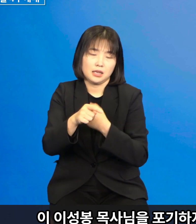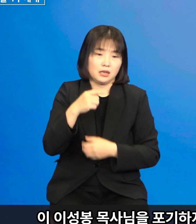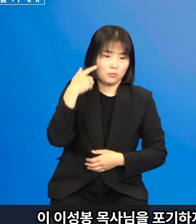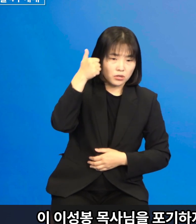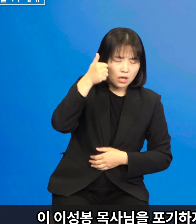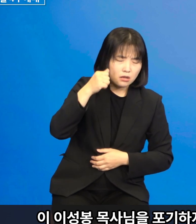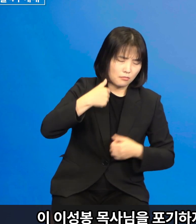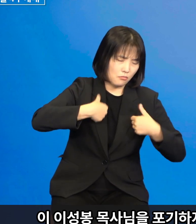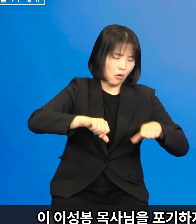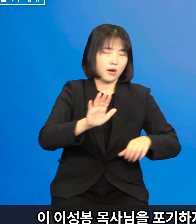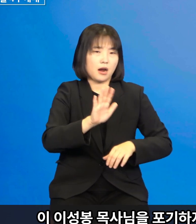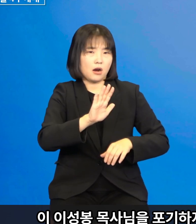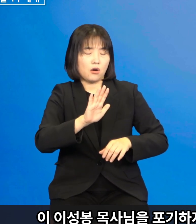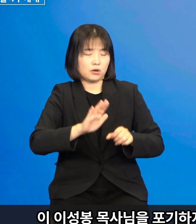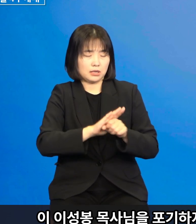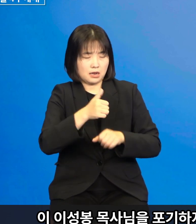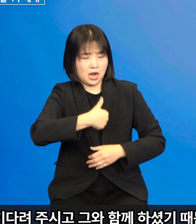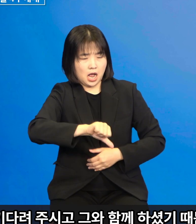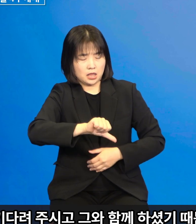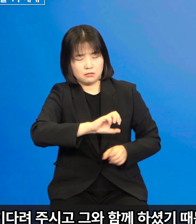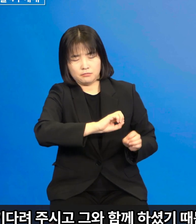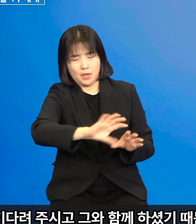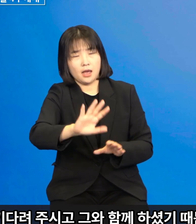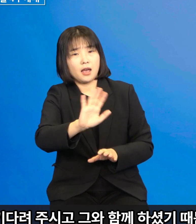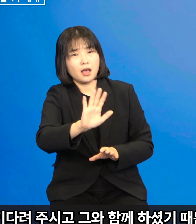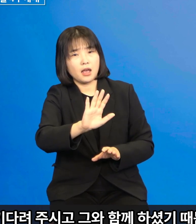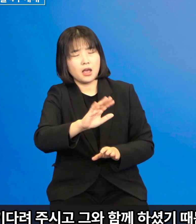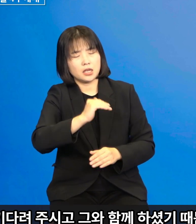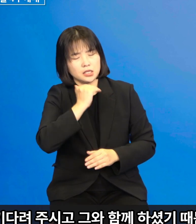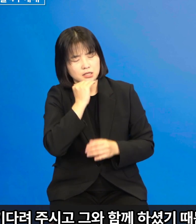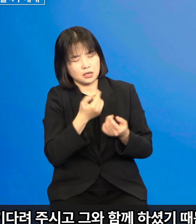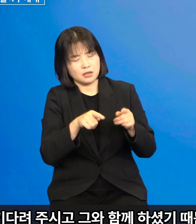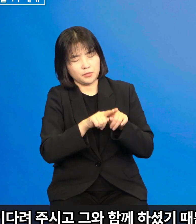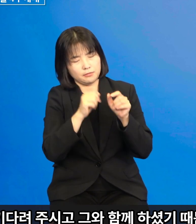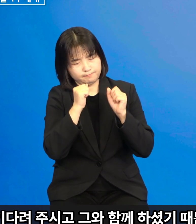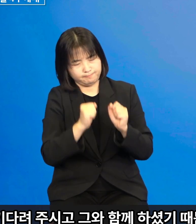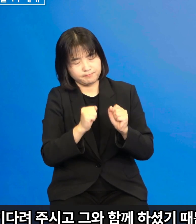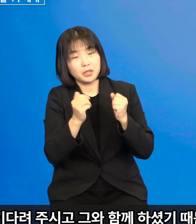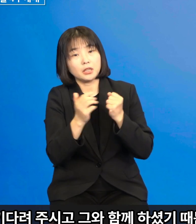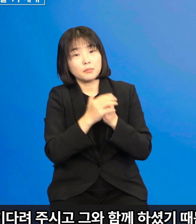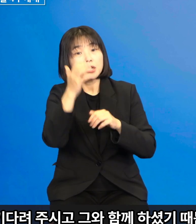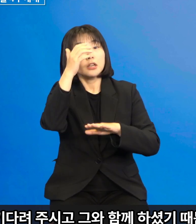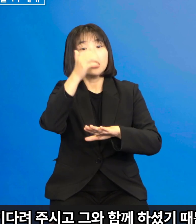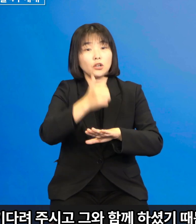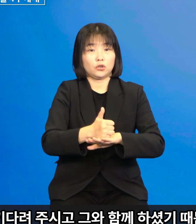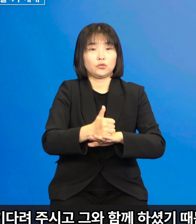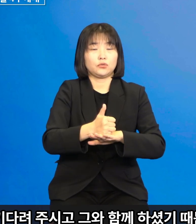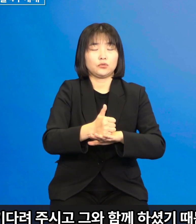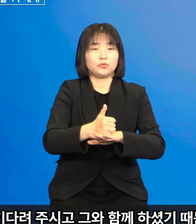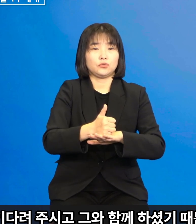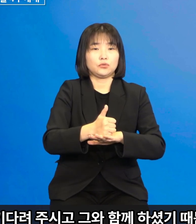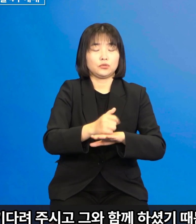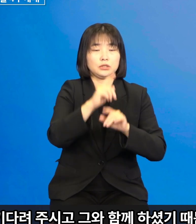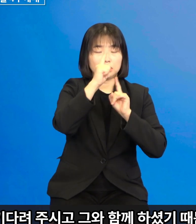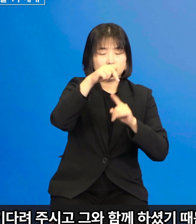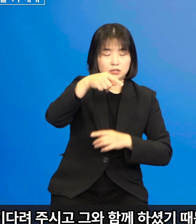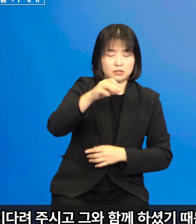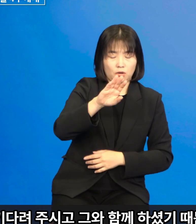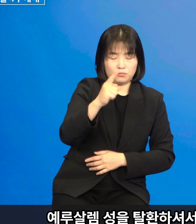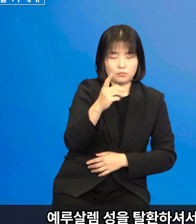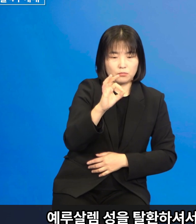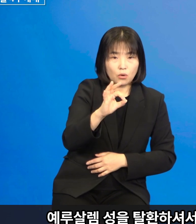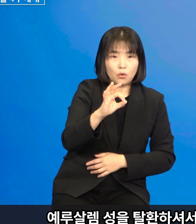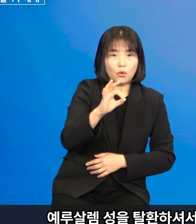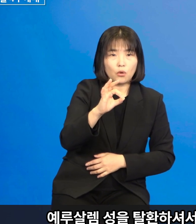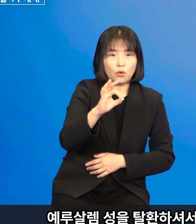포기하지 않고 사랑하는 아들을 버리지 않고 기다려주시고 그와 함께 하셨기 때문에 결국 이 이성봉 목사님의 안에